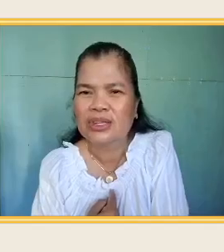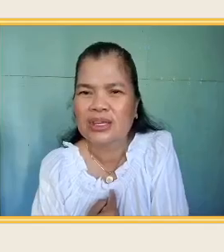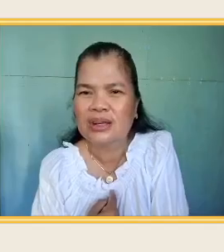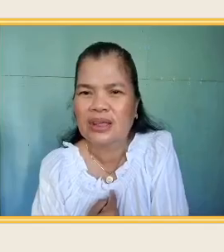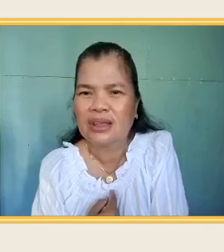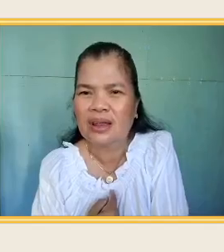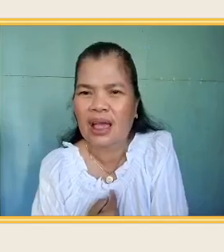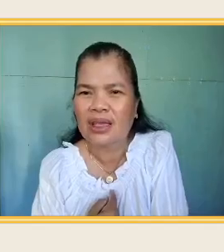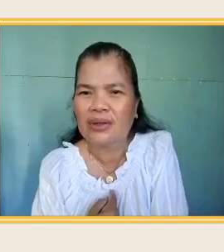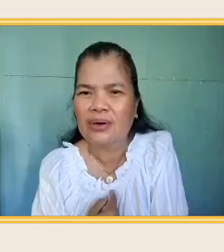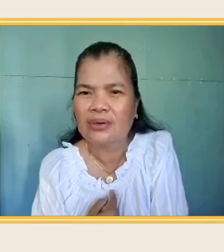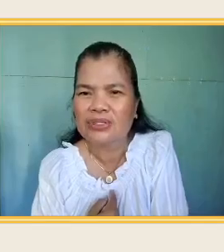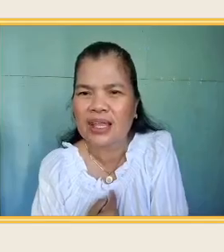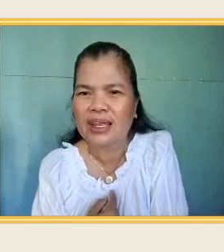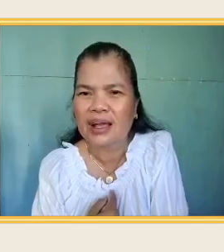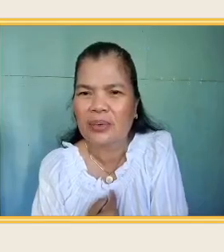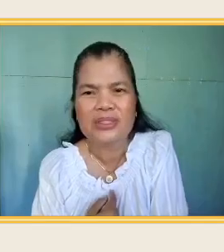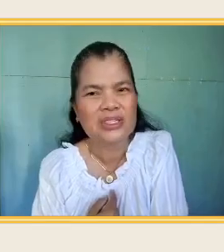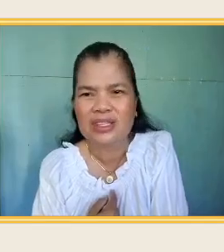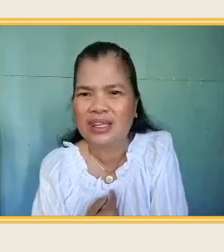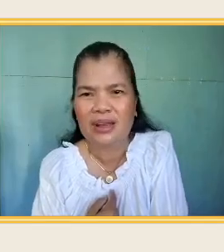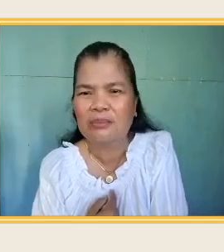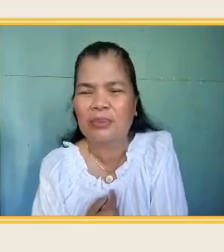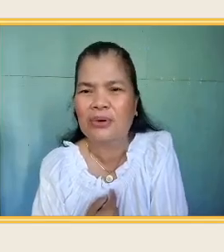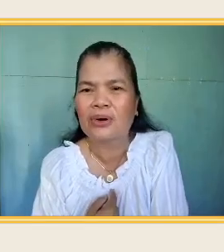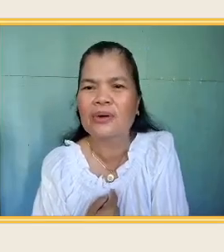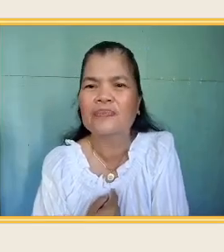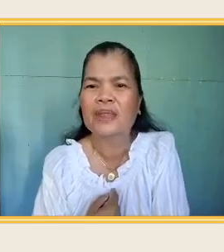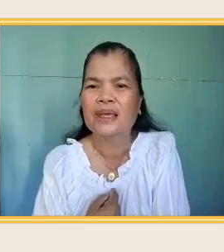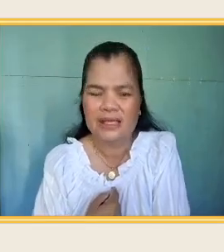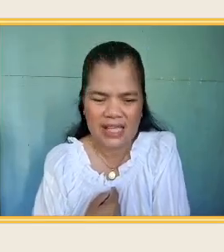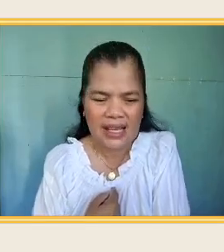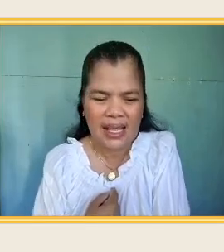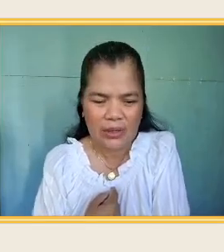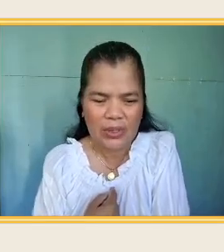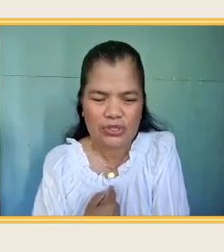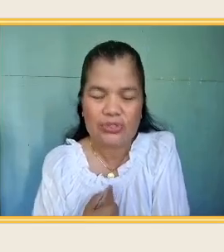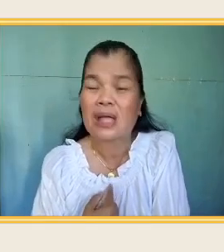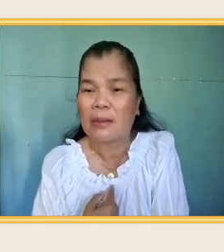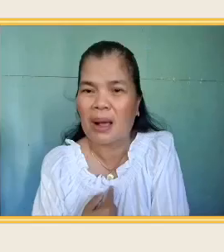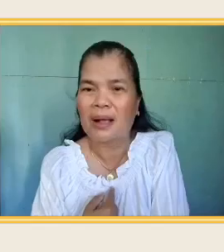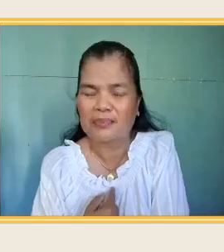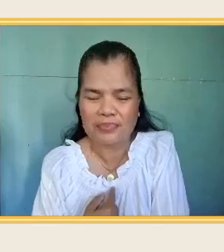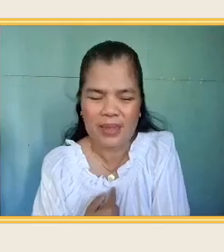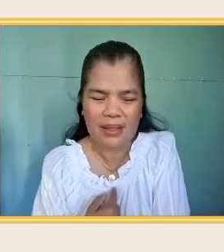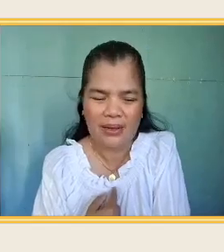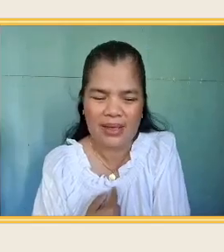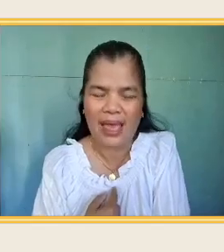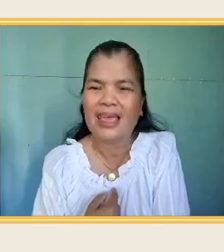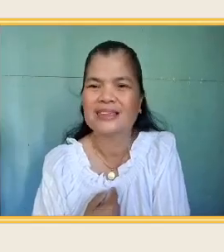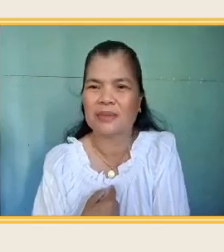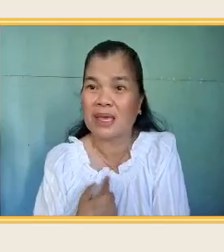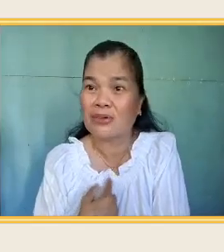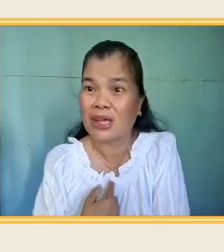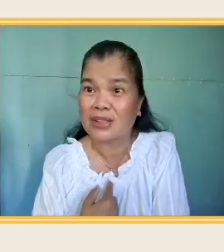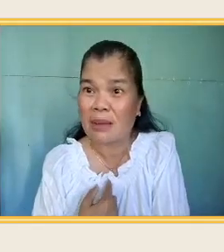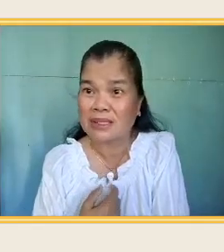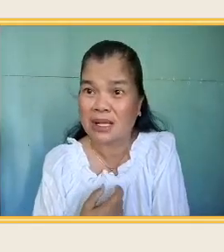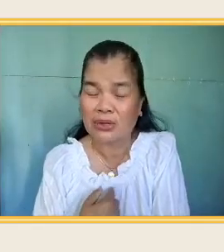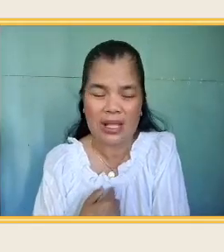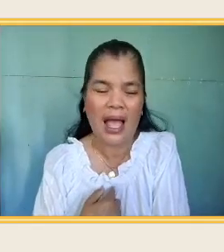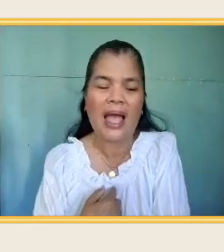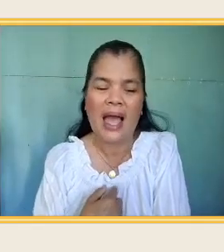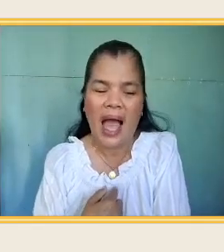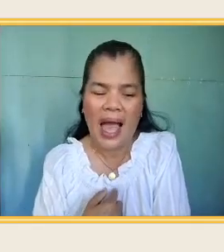to? Hindi rin. I know sign language, hindi rin po. Sign language yung tama. Okay? Sabihin ko na yung